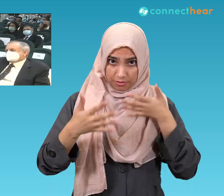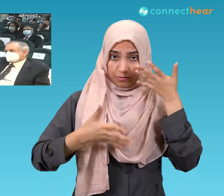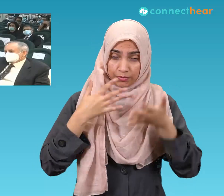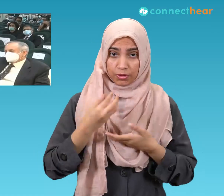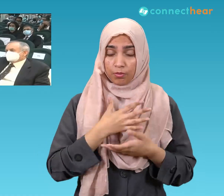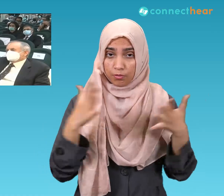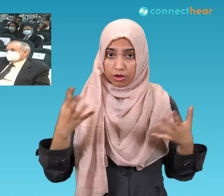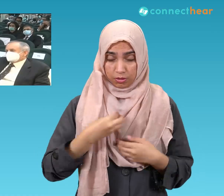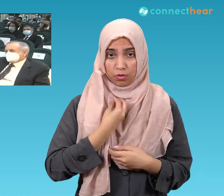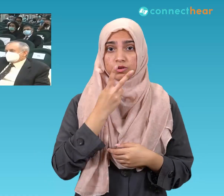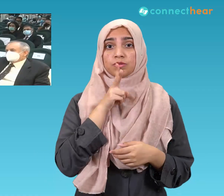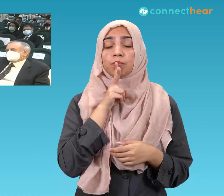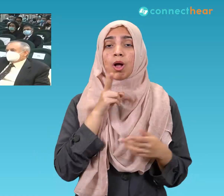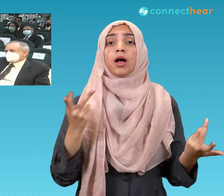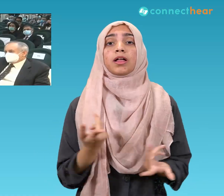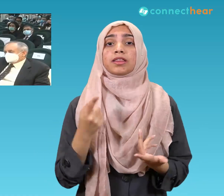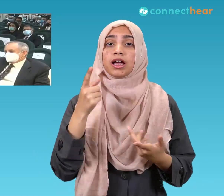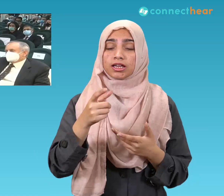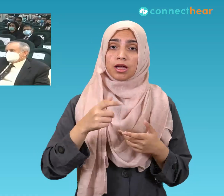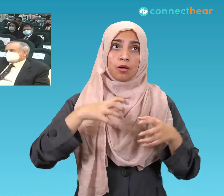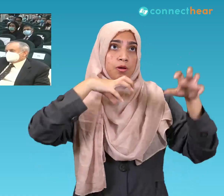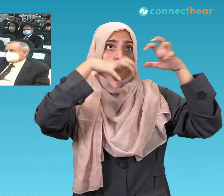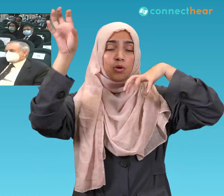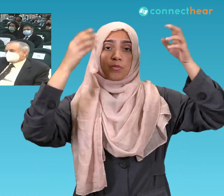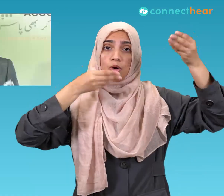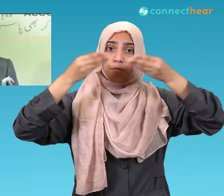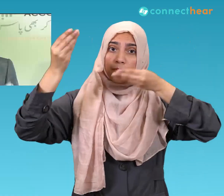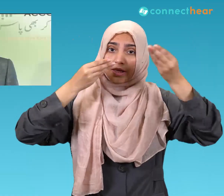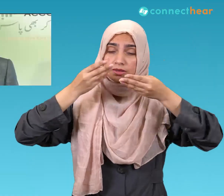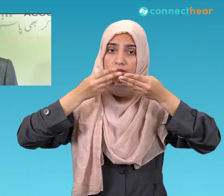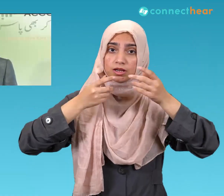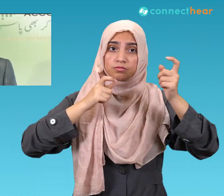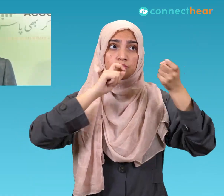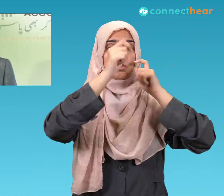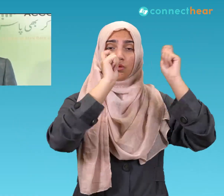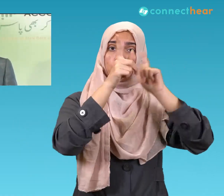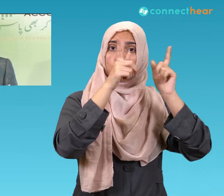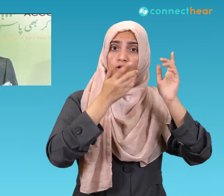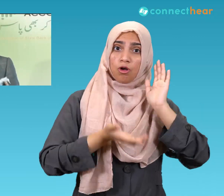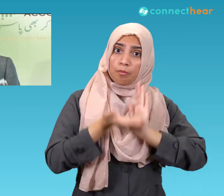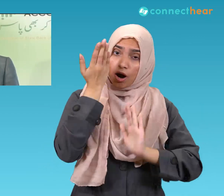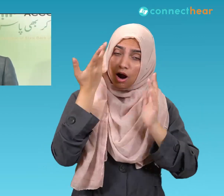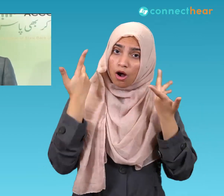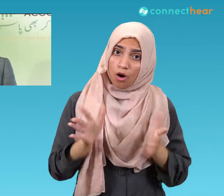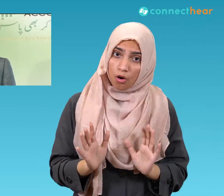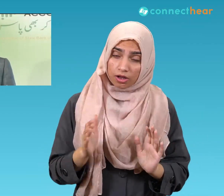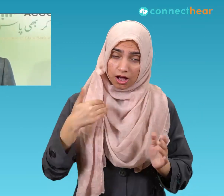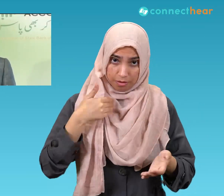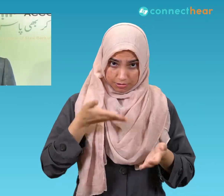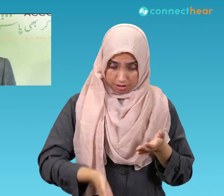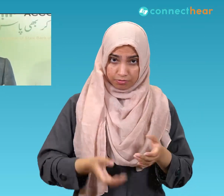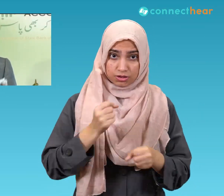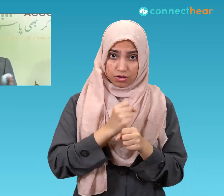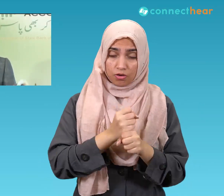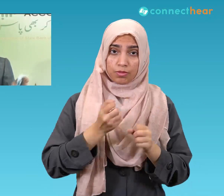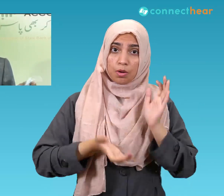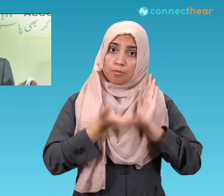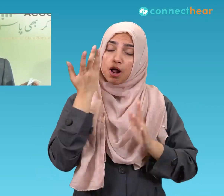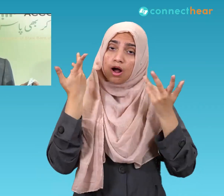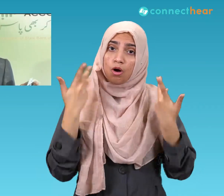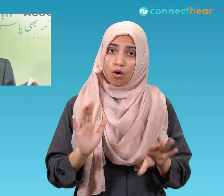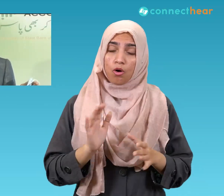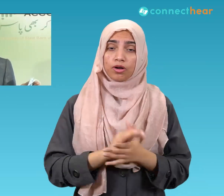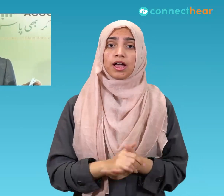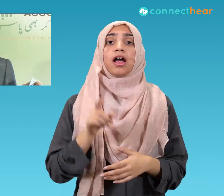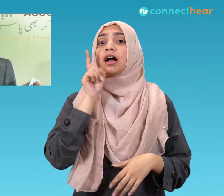اندر. اور اس ٹائم کے اوپر ایکسپورٹس بڑھی ہیں جب کہ ساری دنیا میں کرونا کی وجہ سے برے حالات